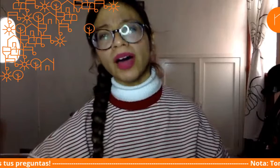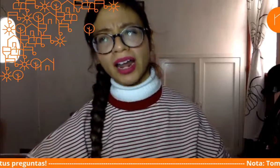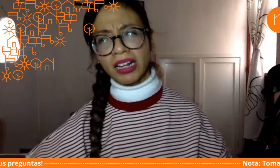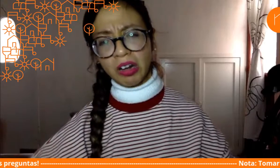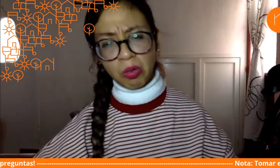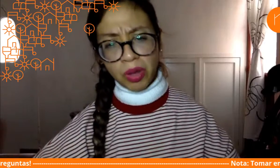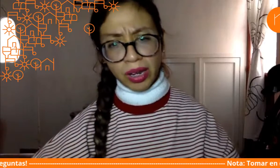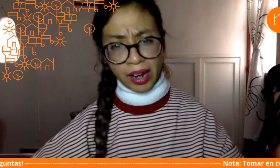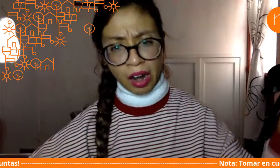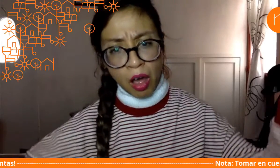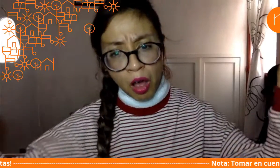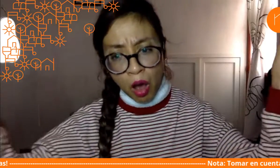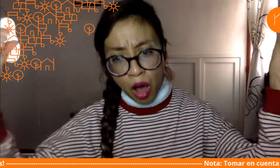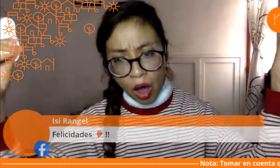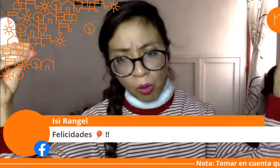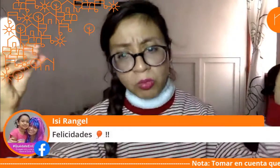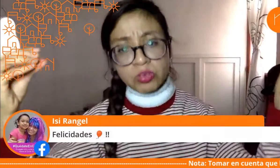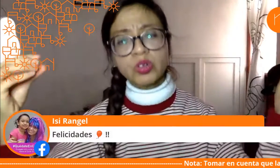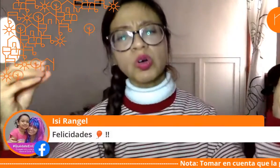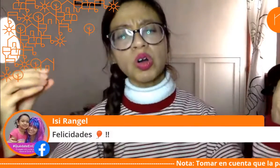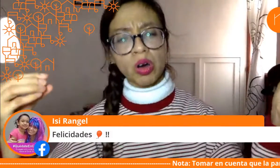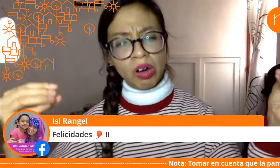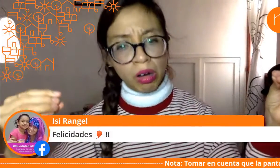Para denominar oscuro.